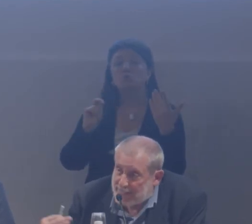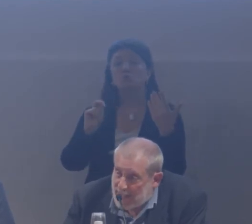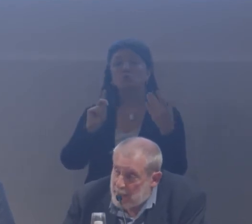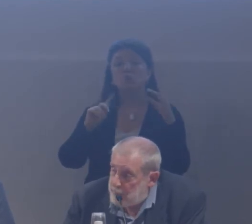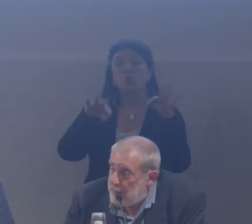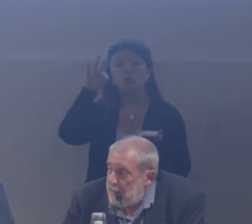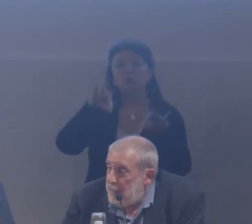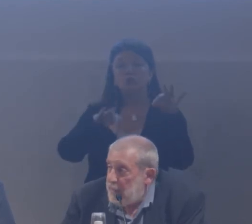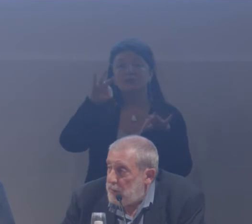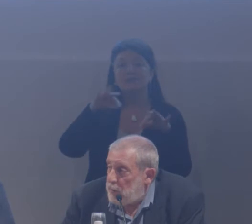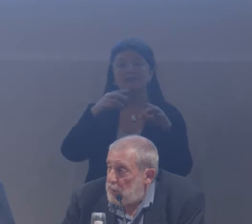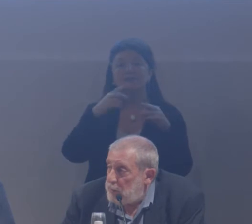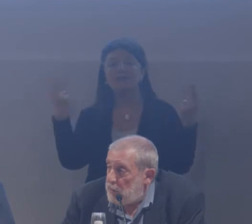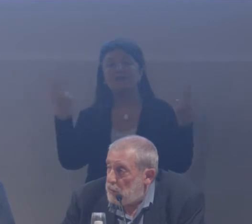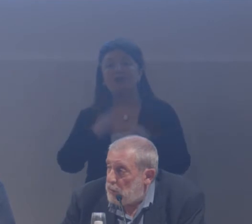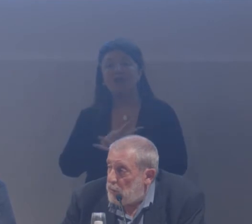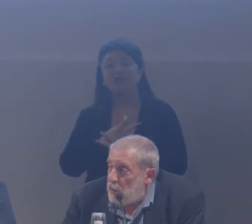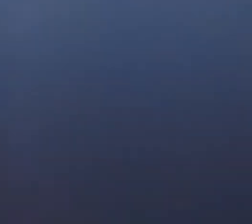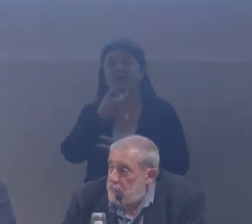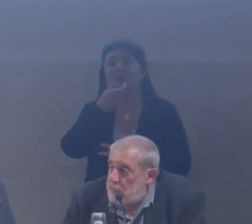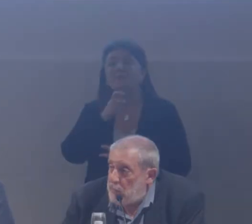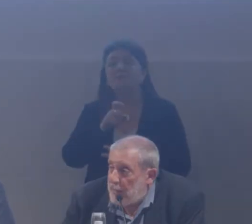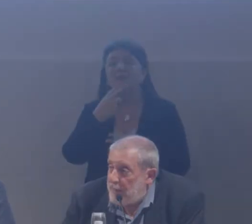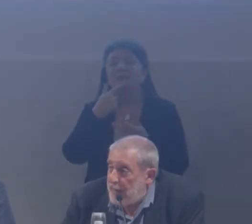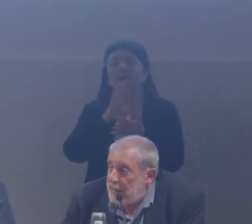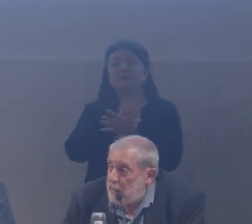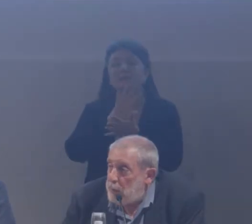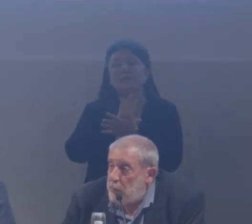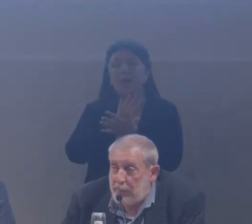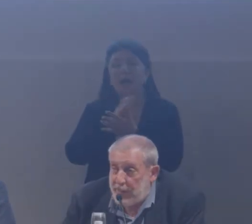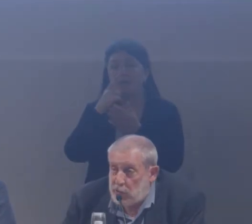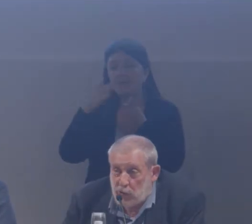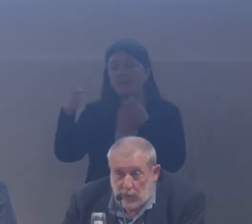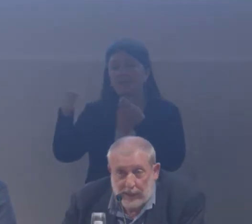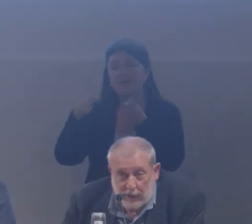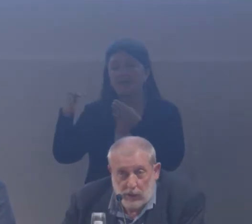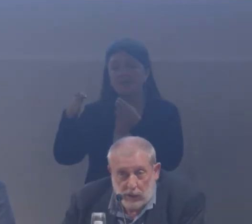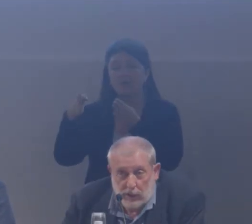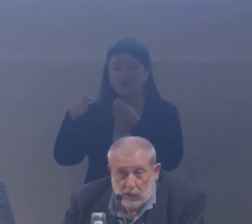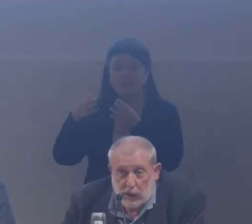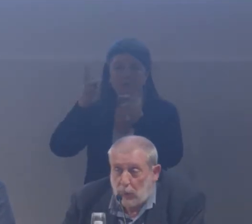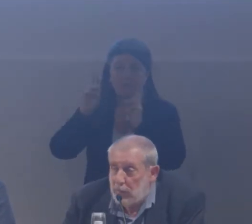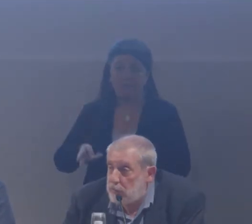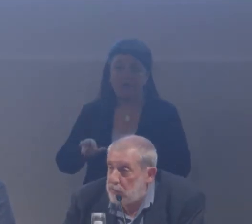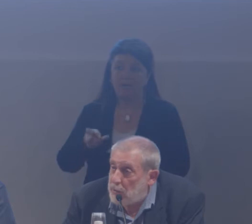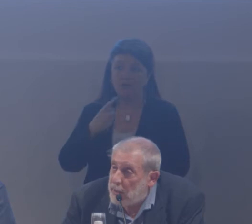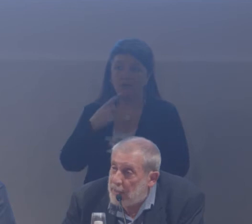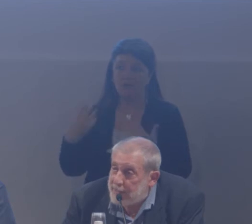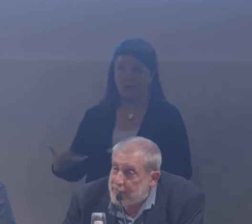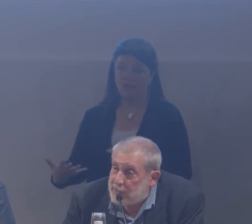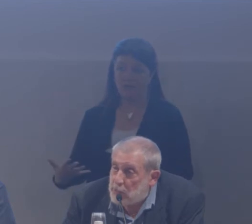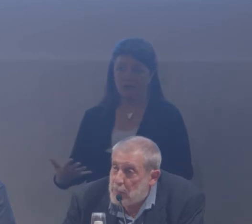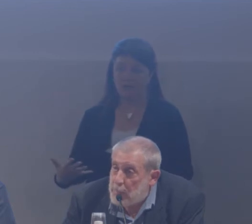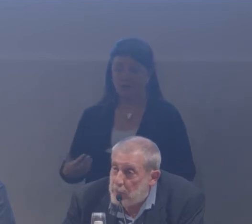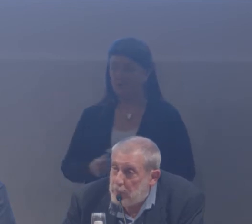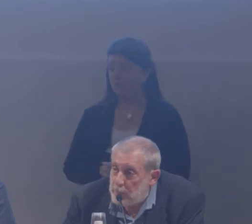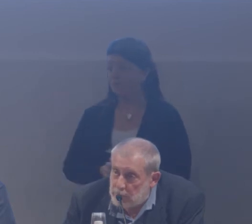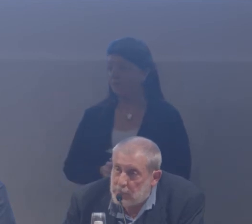la stampa in quel periodo funzionava anche un po' peggio di quella di come funziona